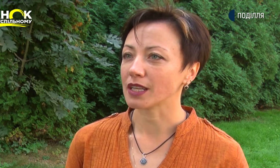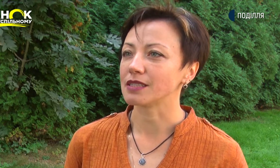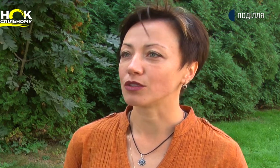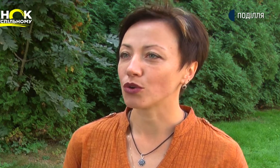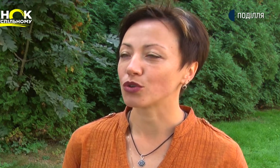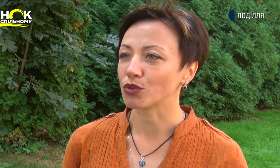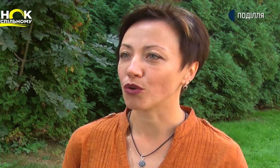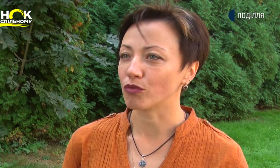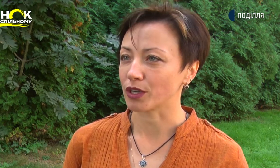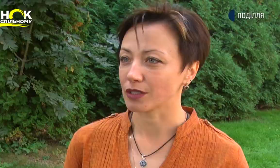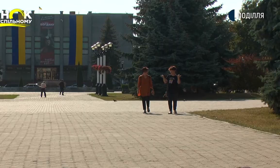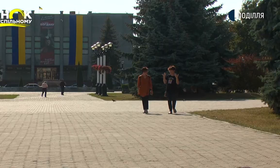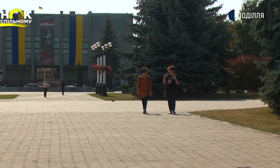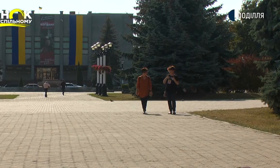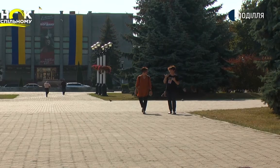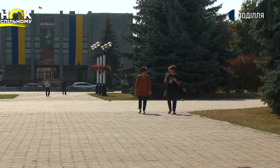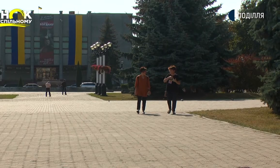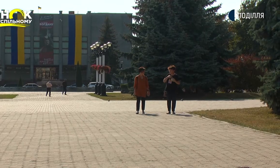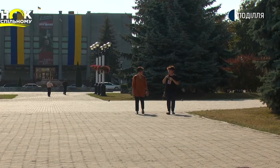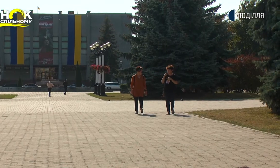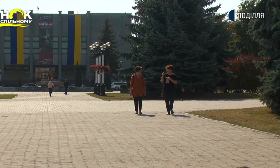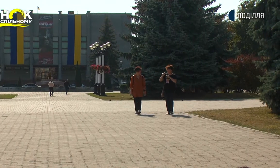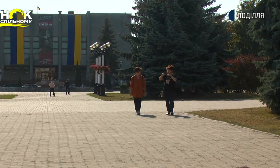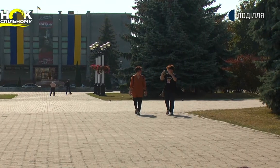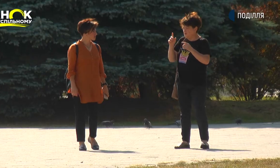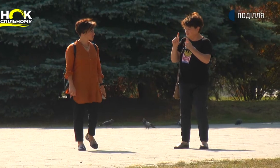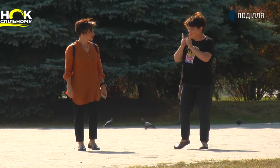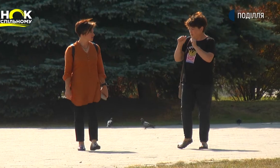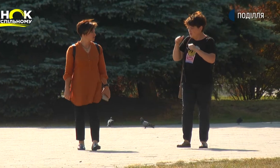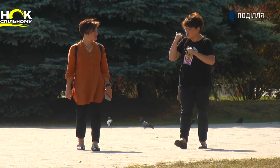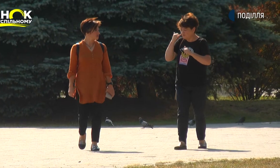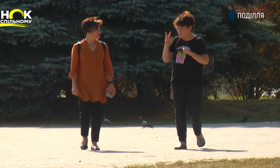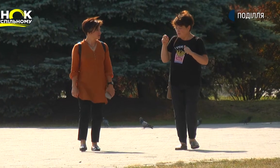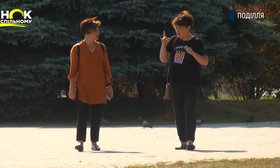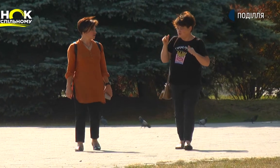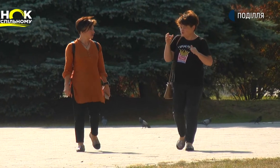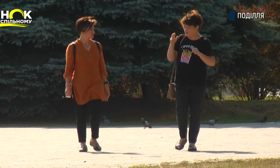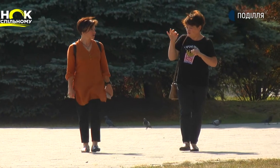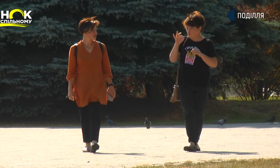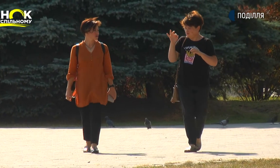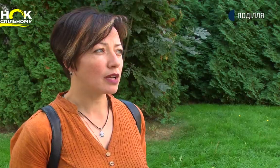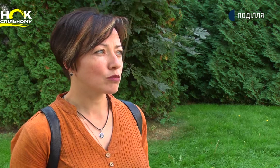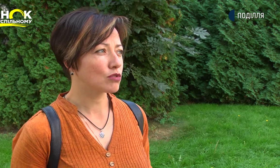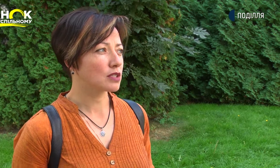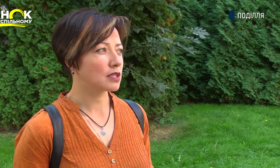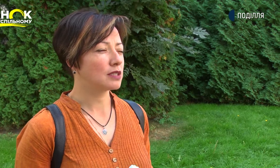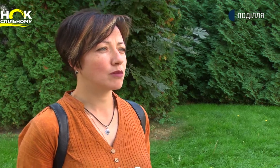інтонації того, хто говорить. Для людей із порушенням слуху перекладач стає провідником у навколишньому світі, каже Ольга. Тож часто